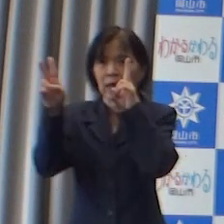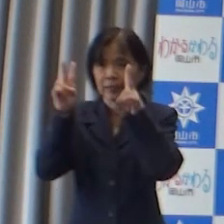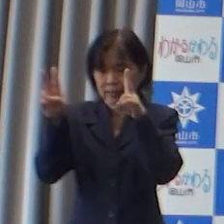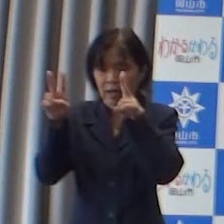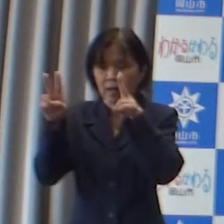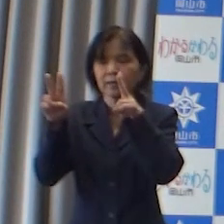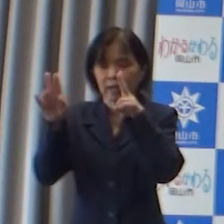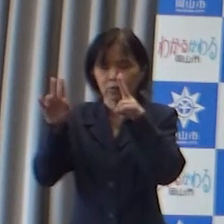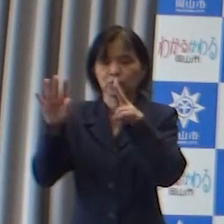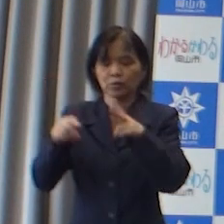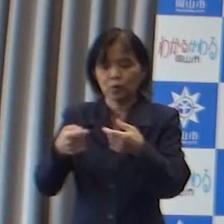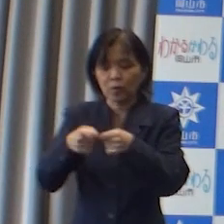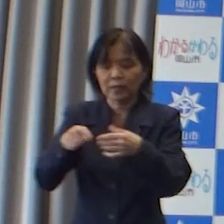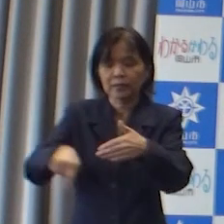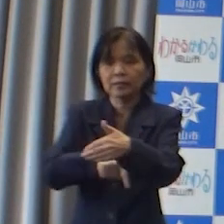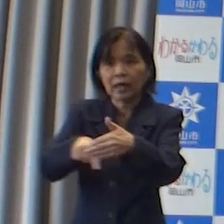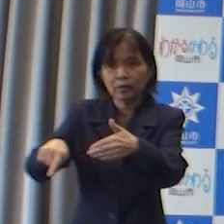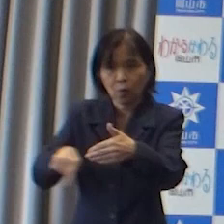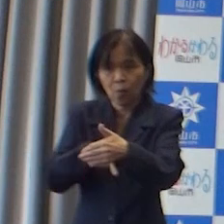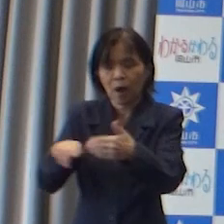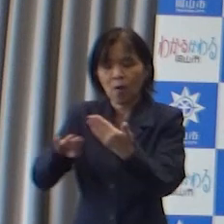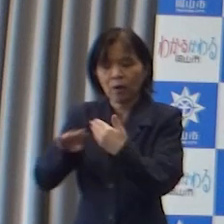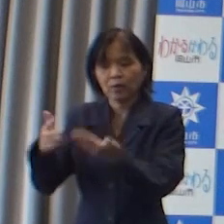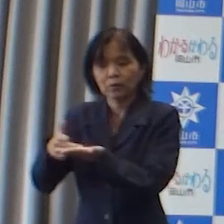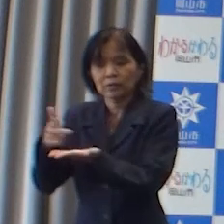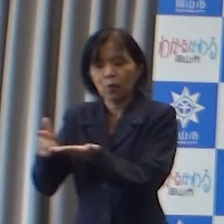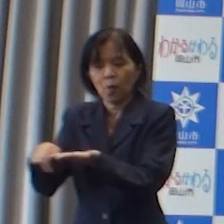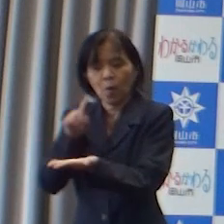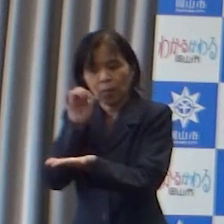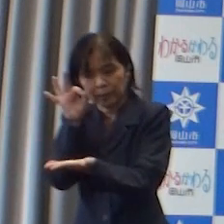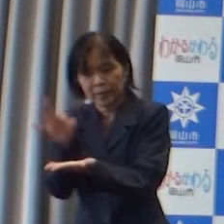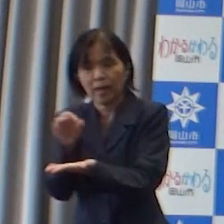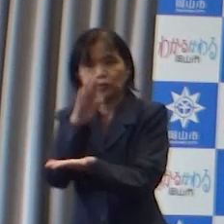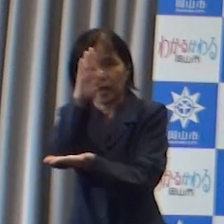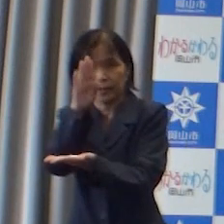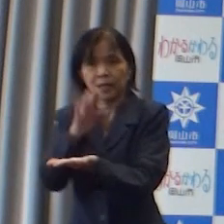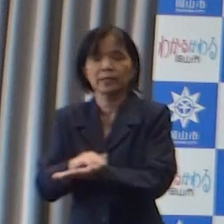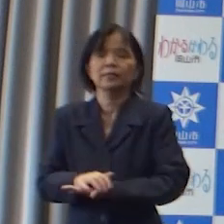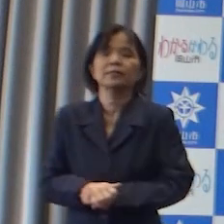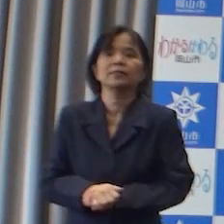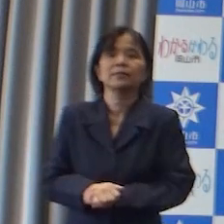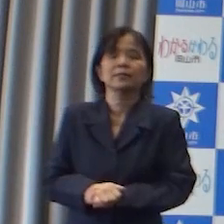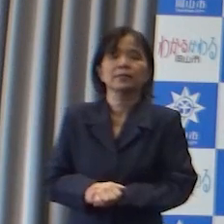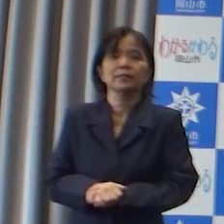は別紙1をご覧いただければと思います。